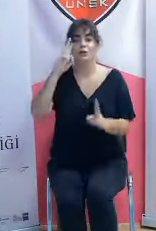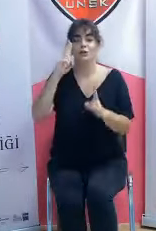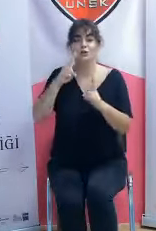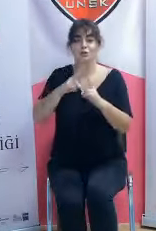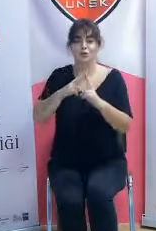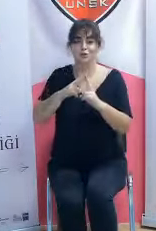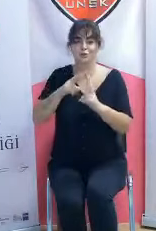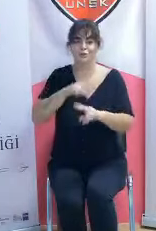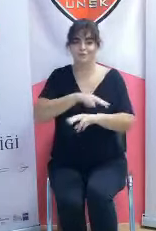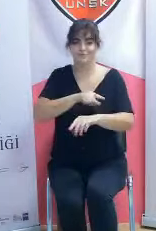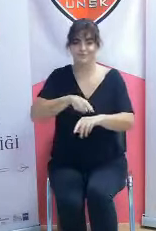Görüşürüz.